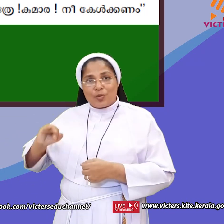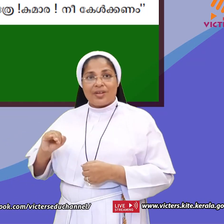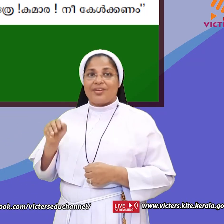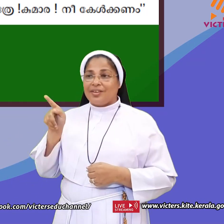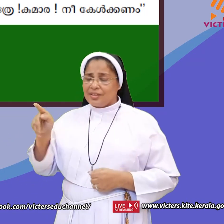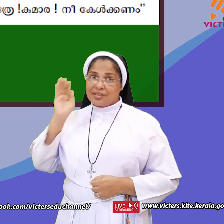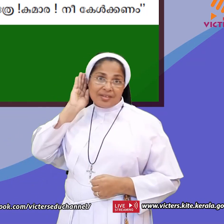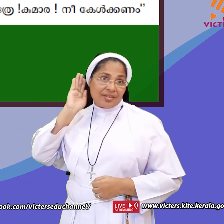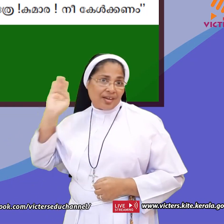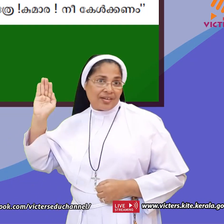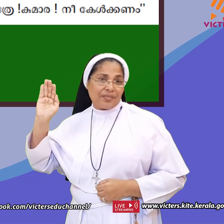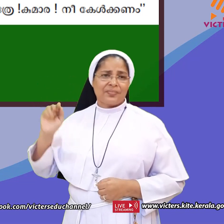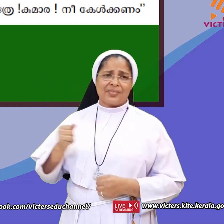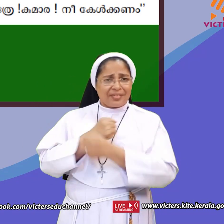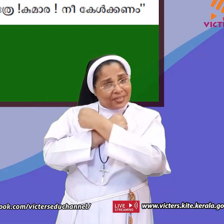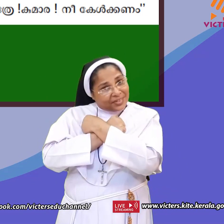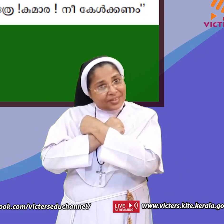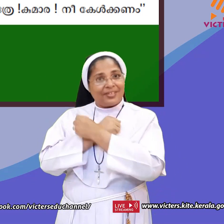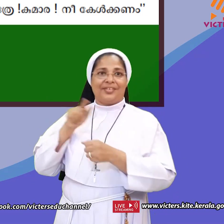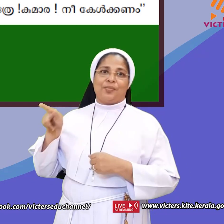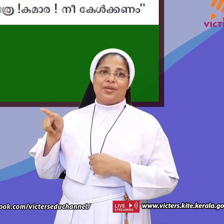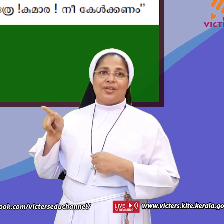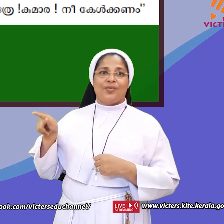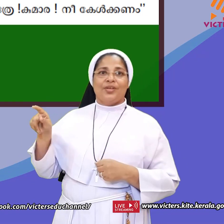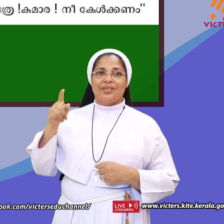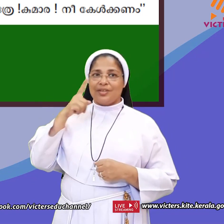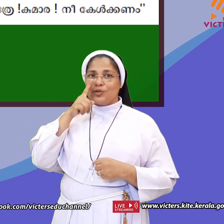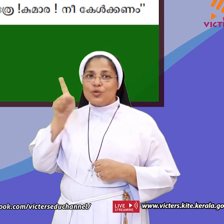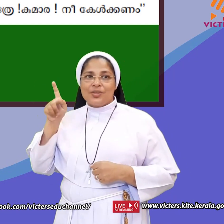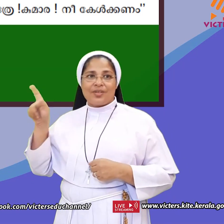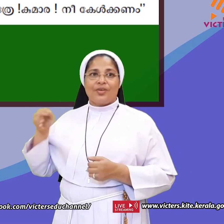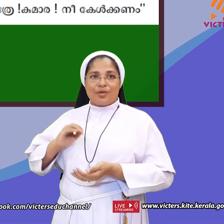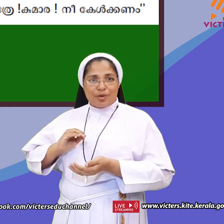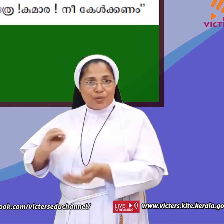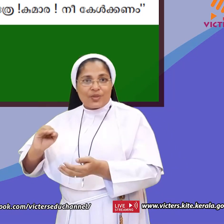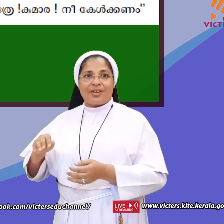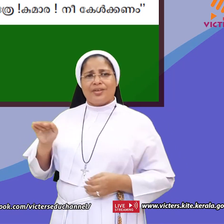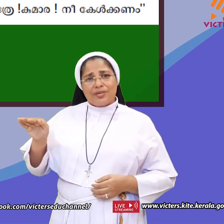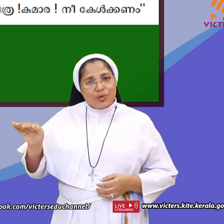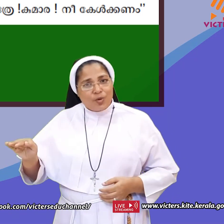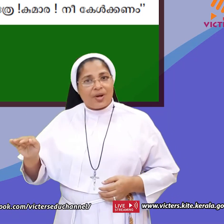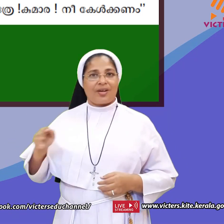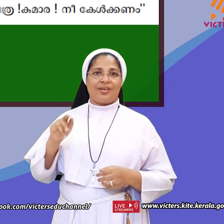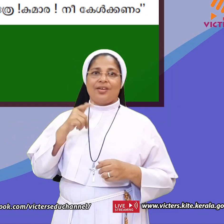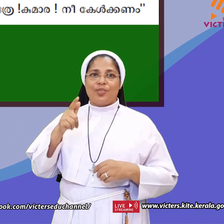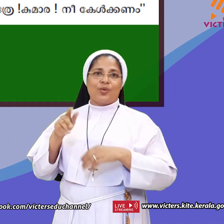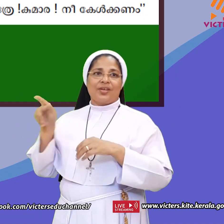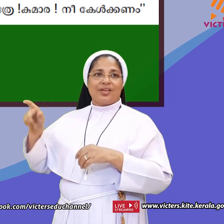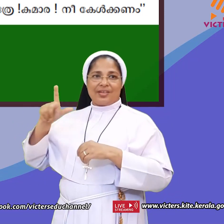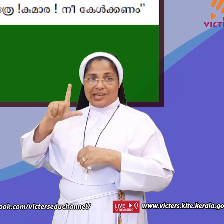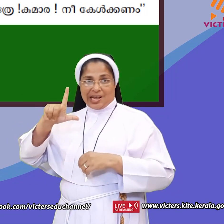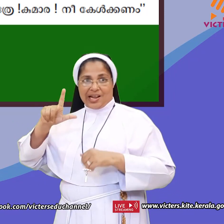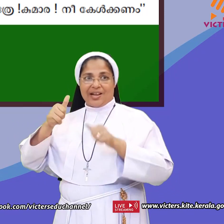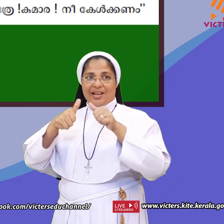വാത്സല്യമുള്ളവനെ, സുമിത്രാദേവിയുടെ പുത്ര കുമാര എന്നൊക്കെ ലക്ഷ്മണനെ സംബോധന ചെയ്യുന്നതിലൂടെ ശ്രീരാമന്